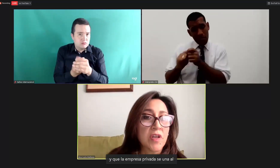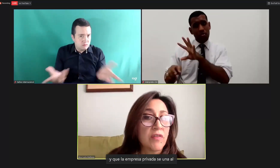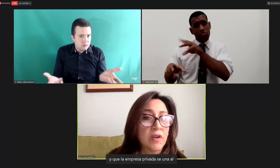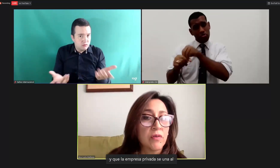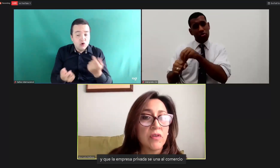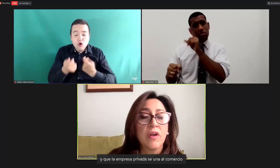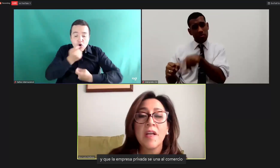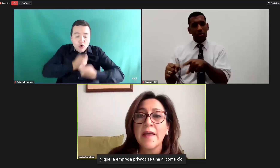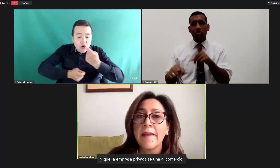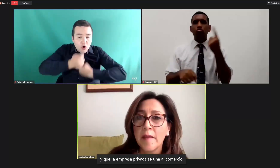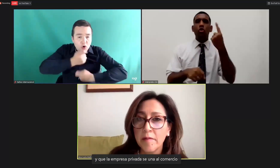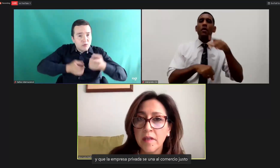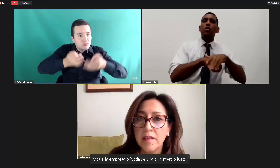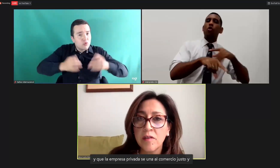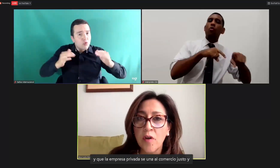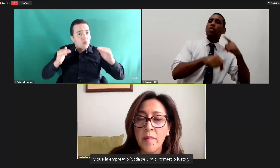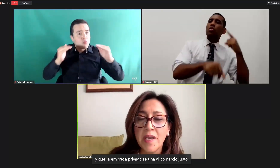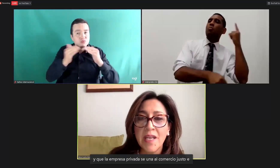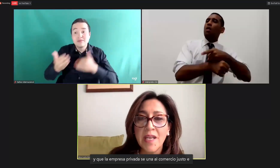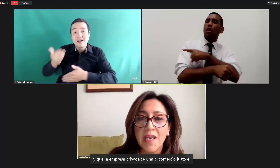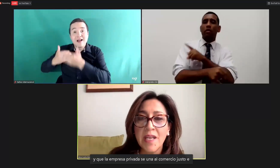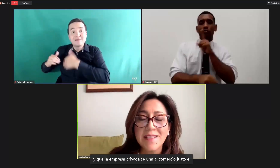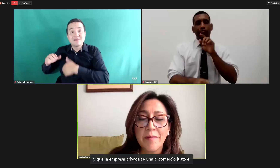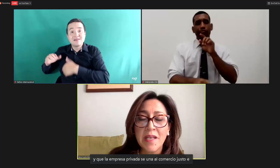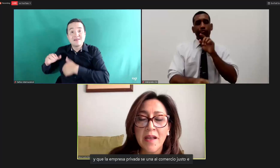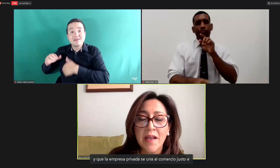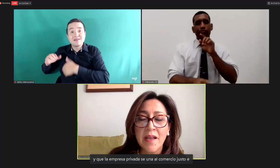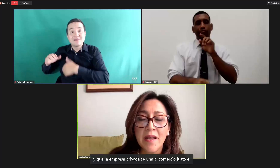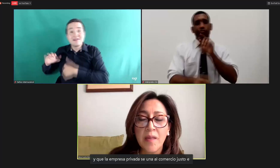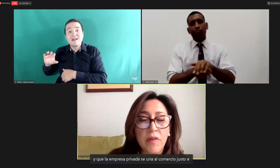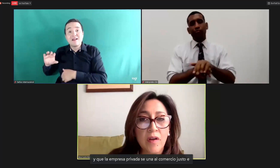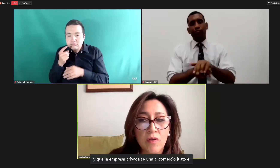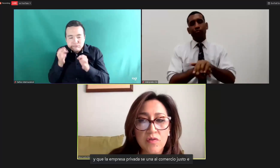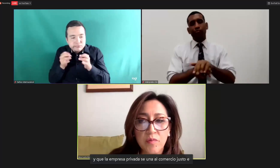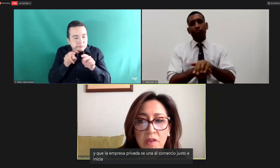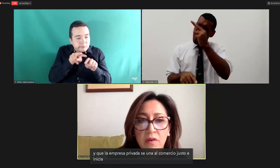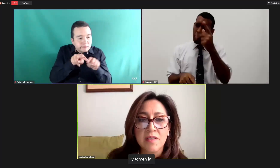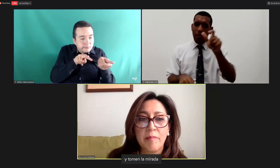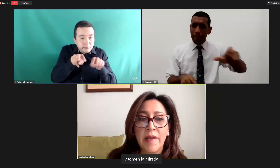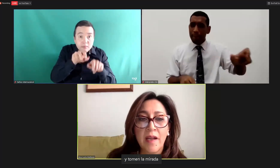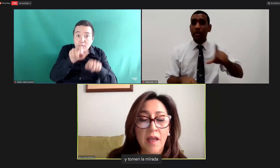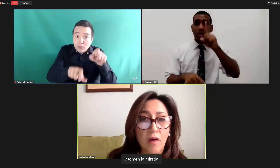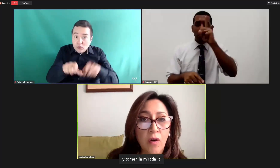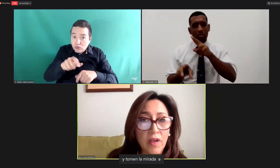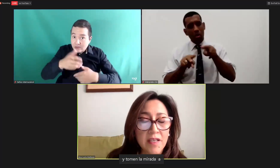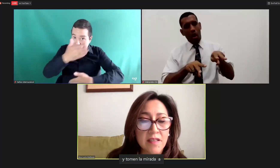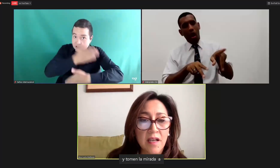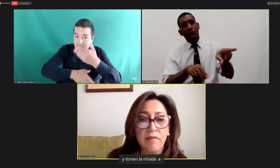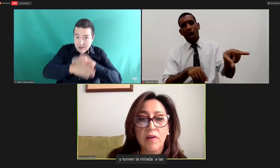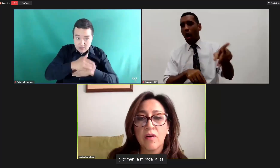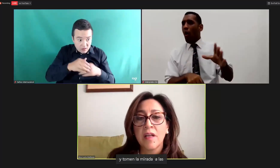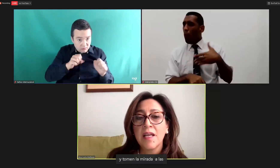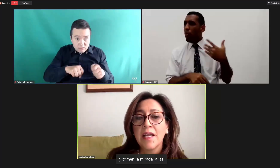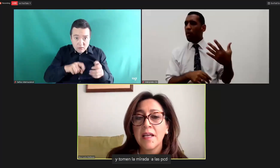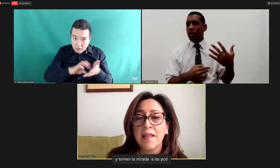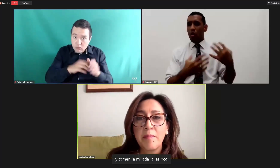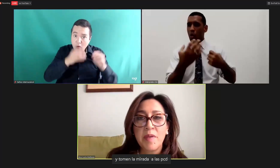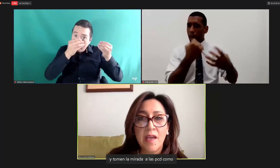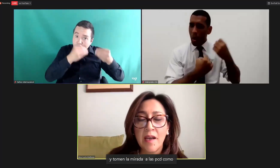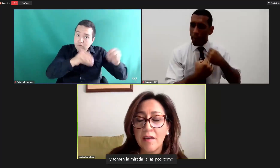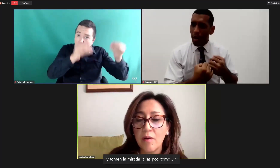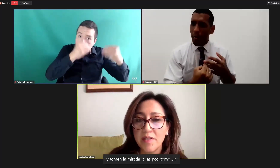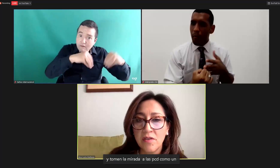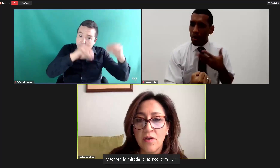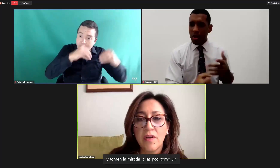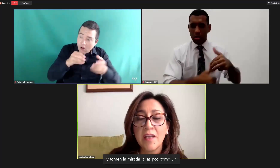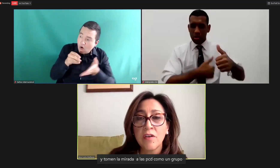porque, como dijo Facundo, tomen esa mirada al grupo de consumidores para que hoy que está a la flor de